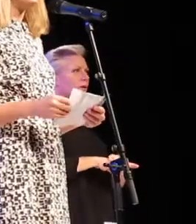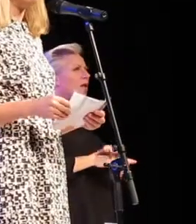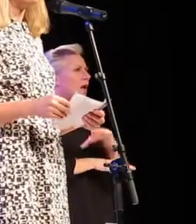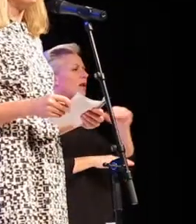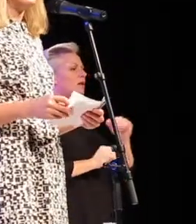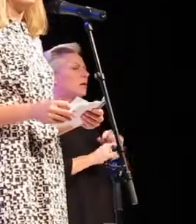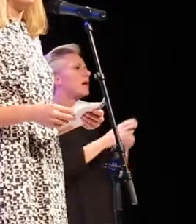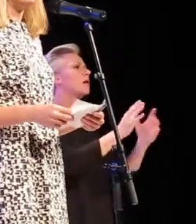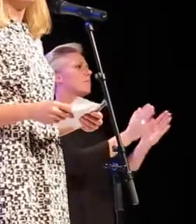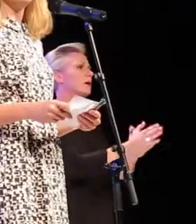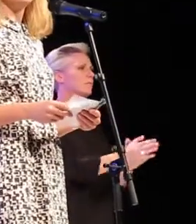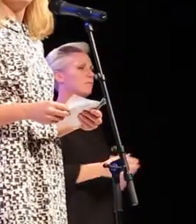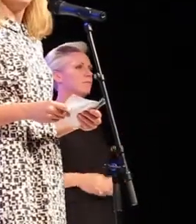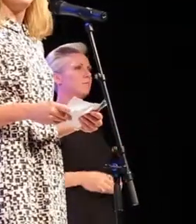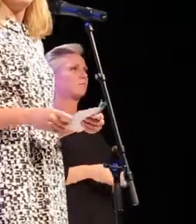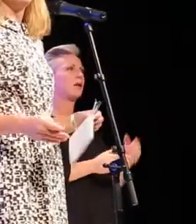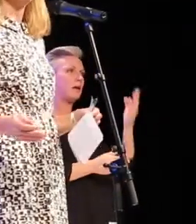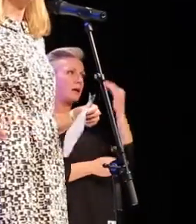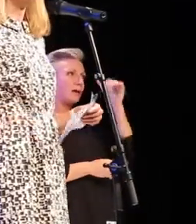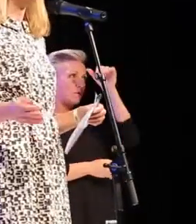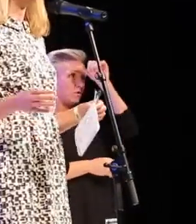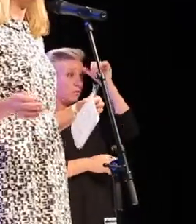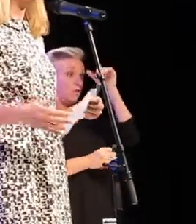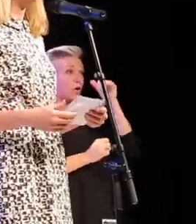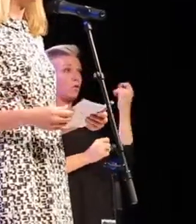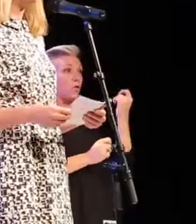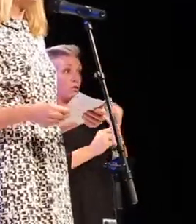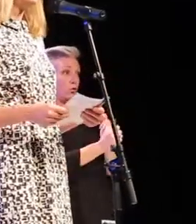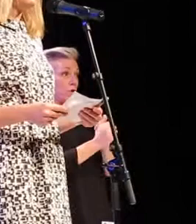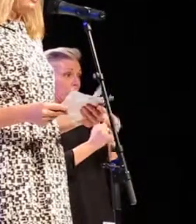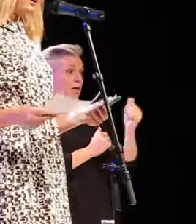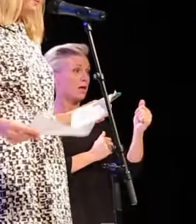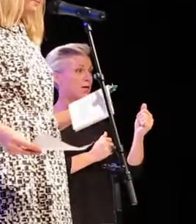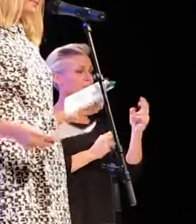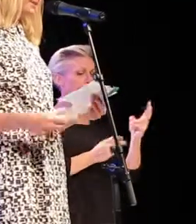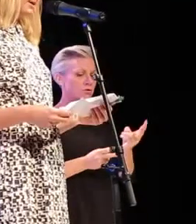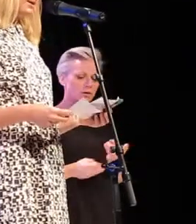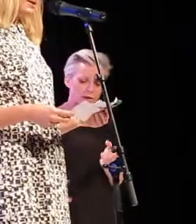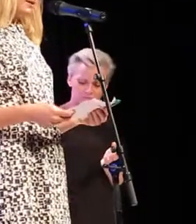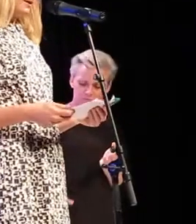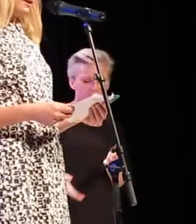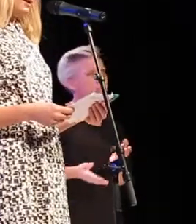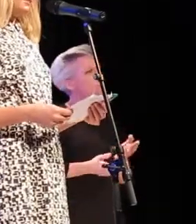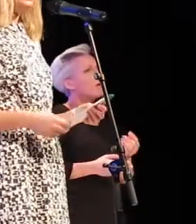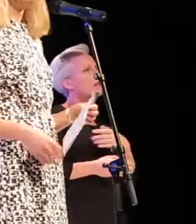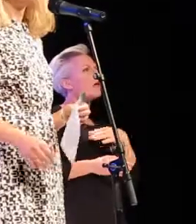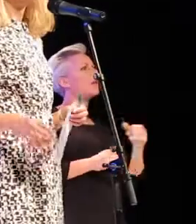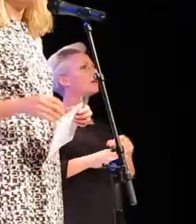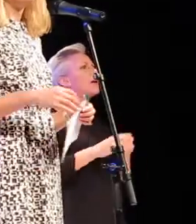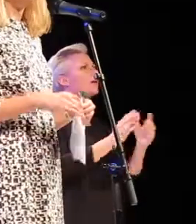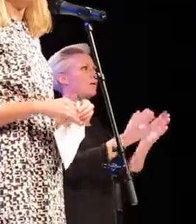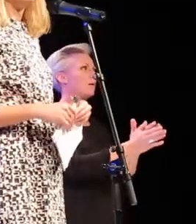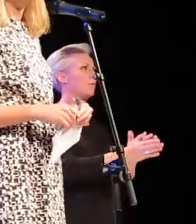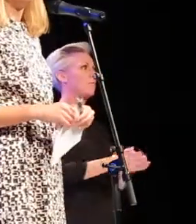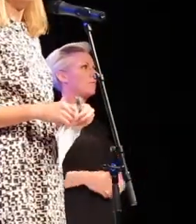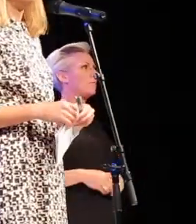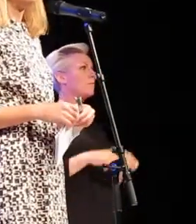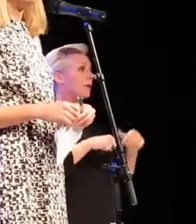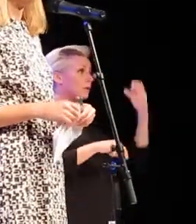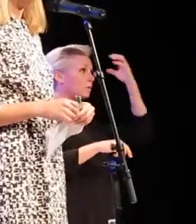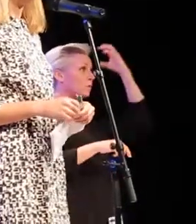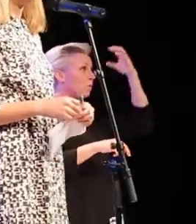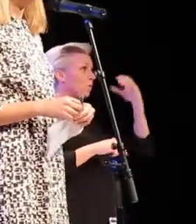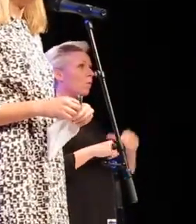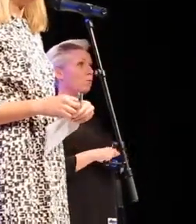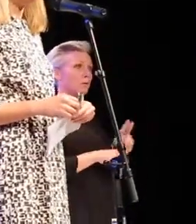ganska svårt. Det gäller att man går före, men också att man puttar på något som kommer lite efter. I Stockholm så har vi